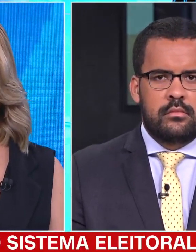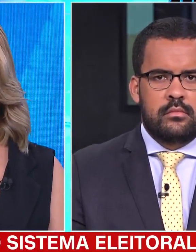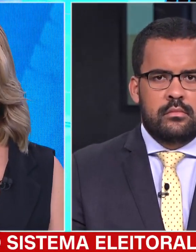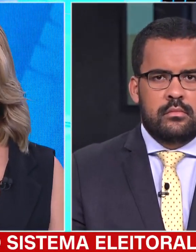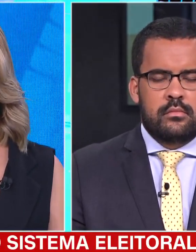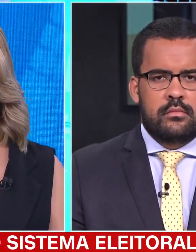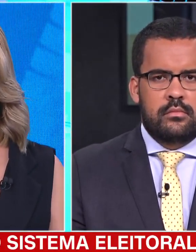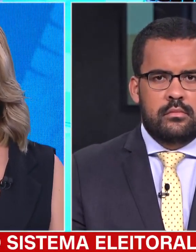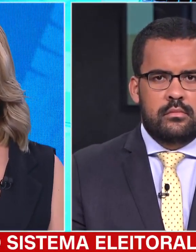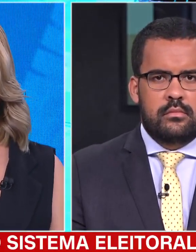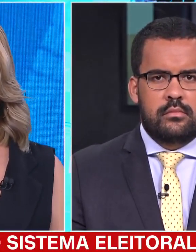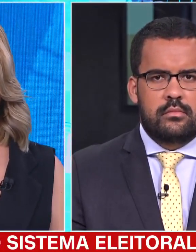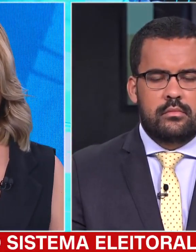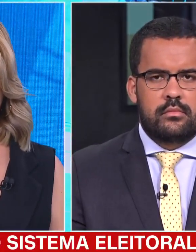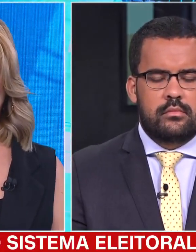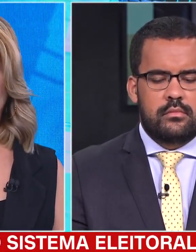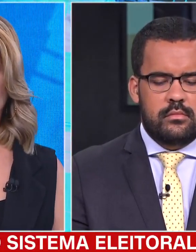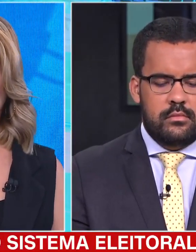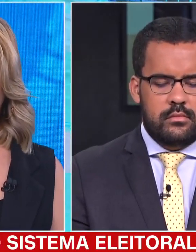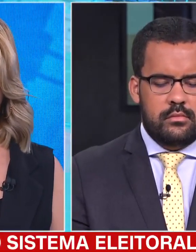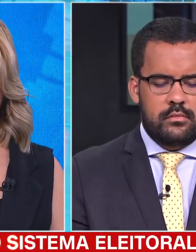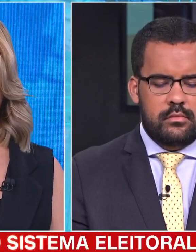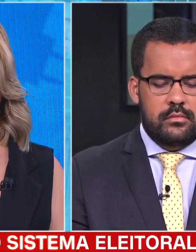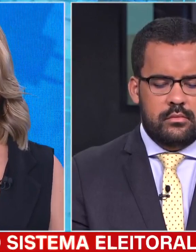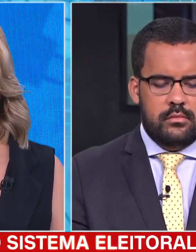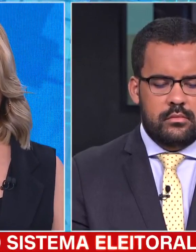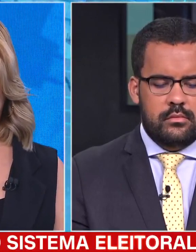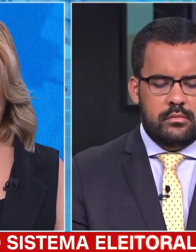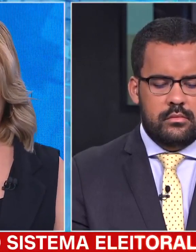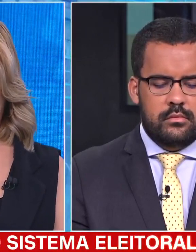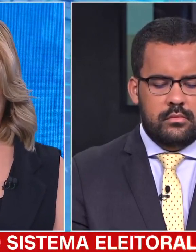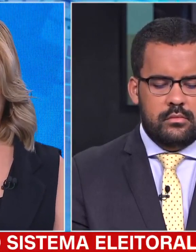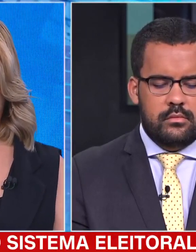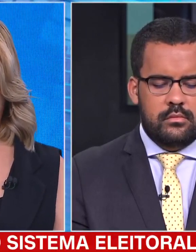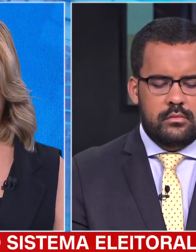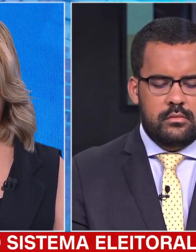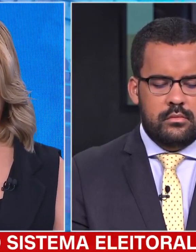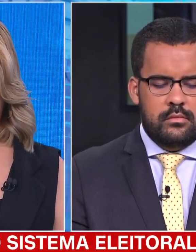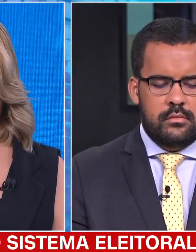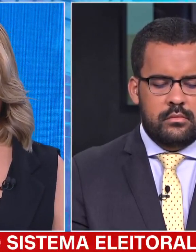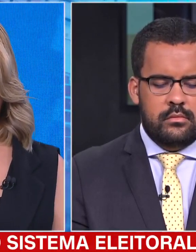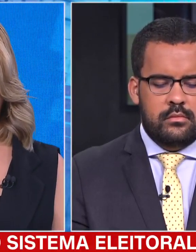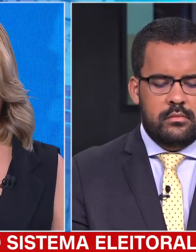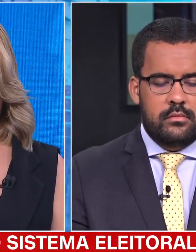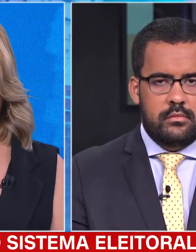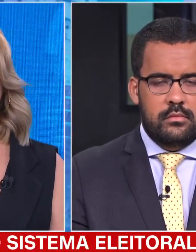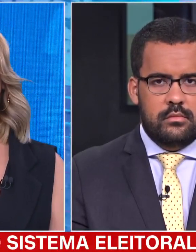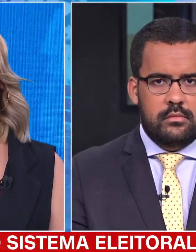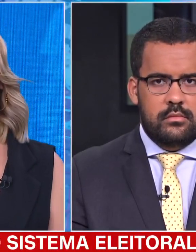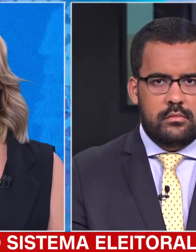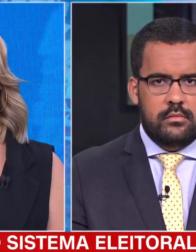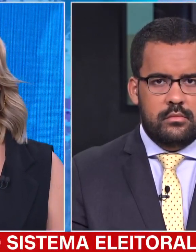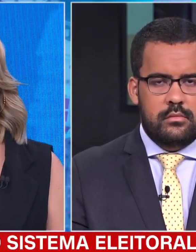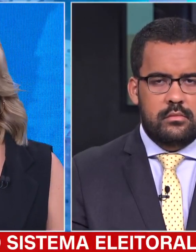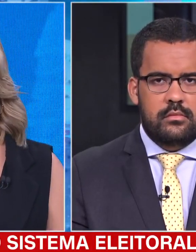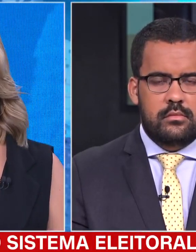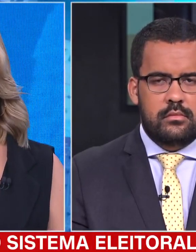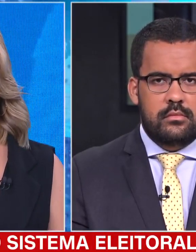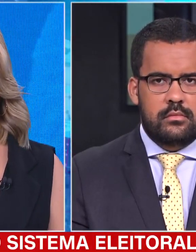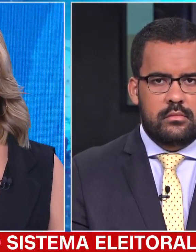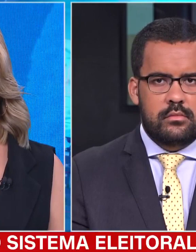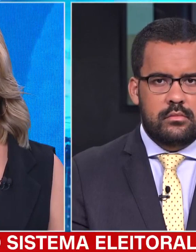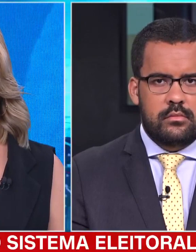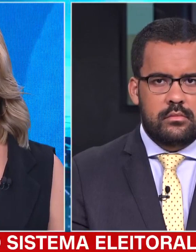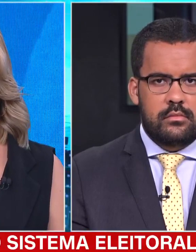peça é muito reveladora porque há uma preocupação do Ministério Público aqui primeiro de mostrar aqui não é